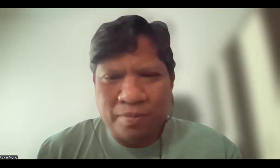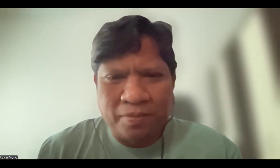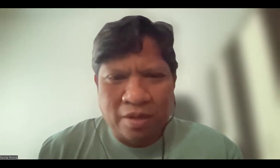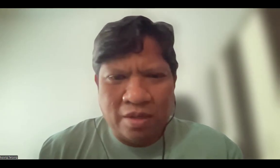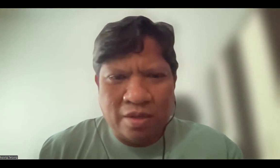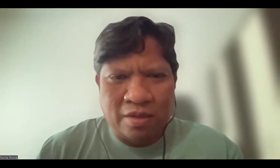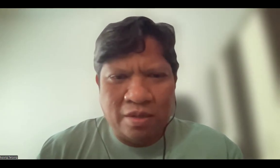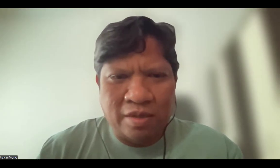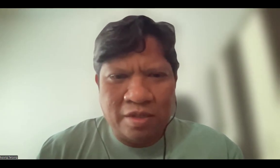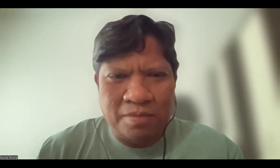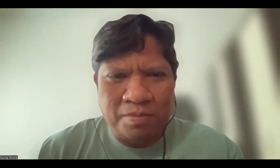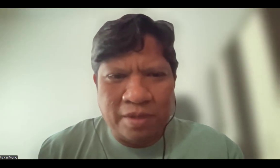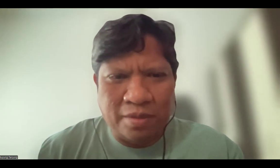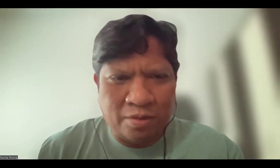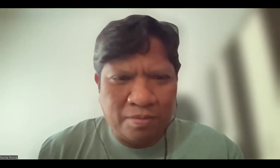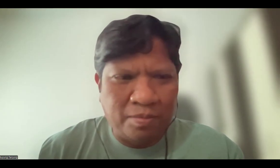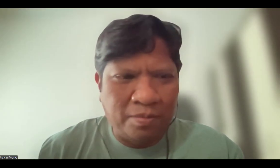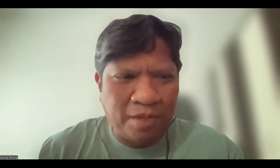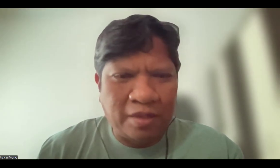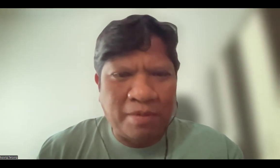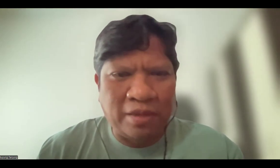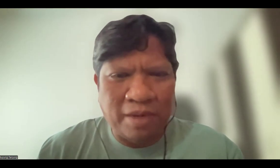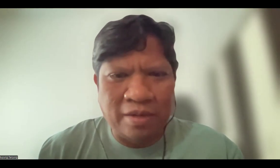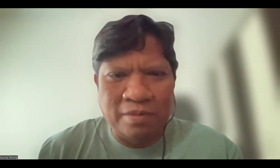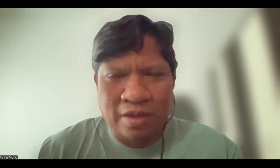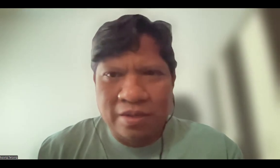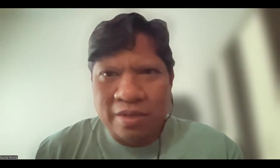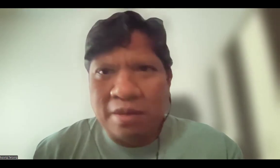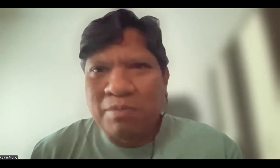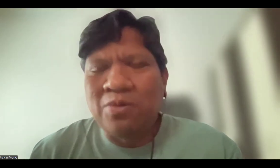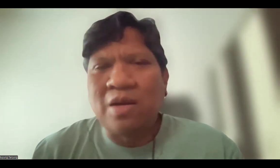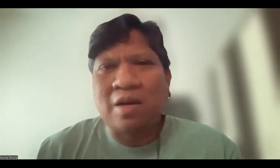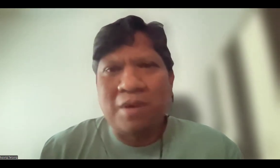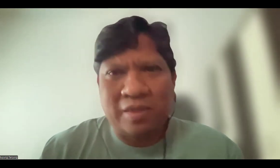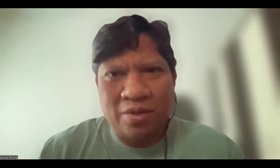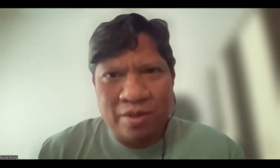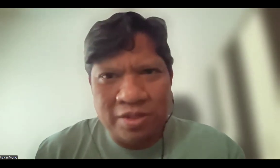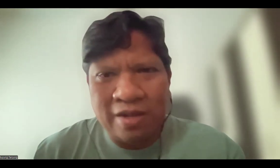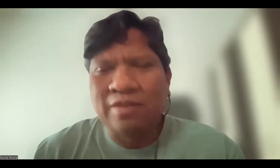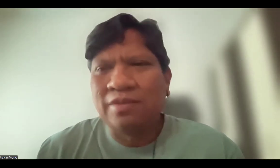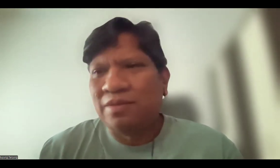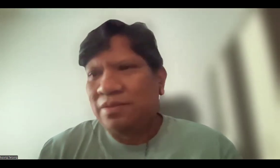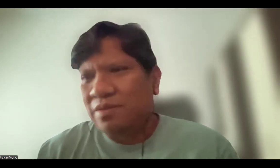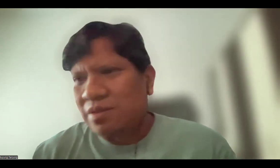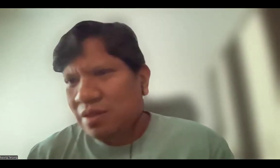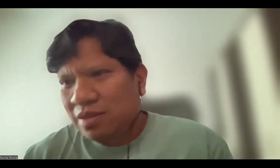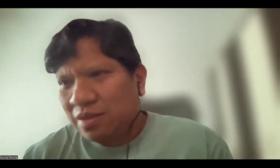untuk sesi breakout room. Bagi teman-teman yang nyaman menggunakan bahasa Indonesia,